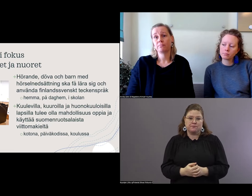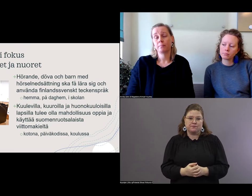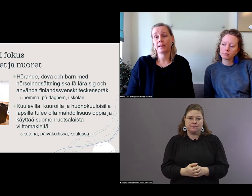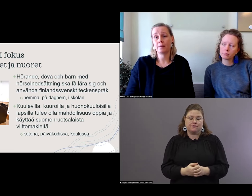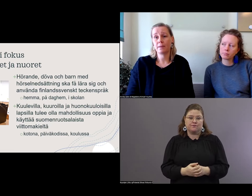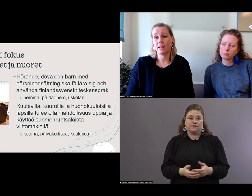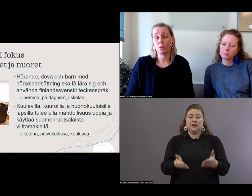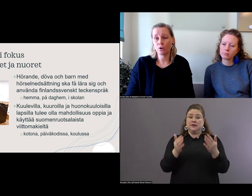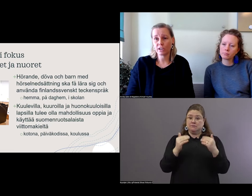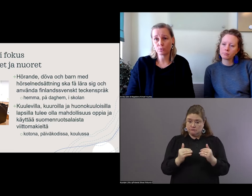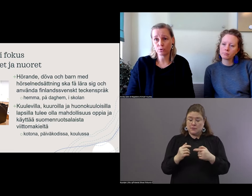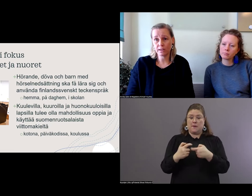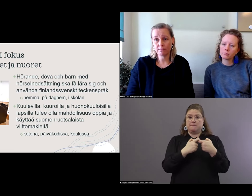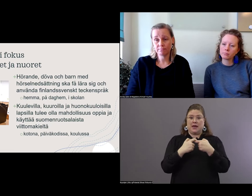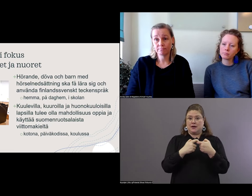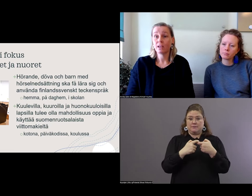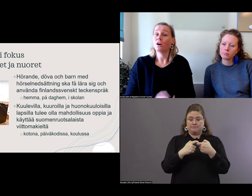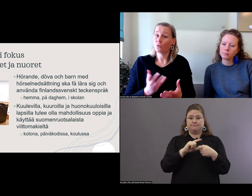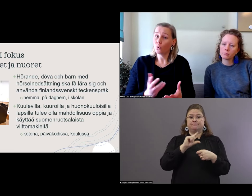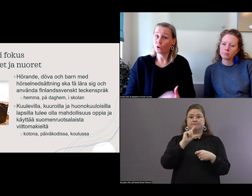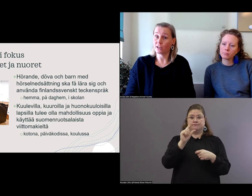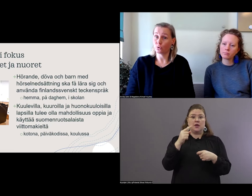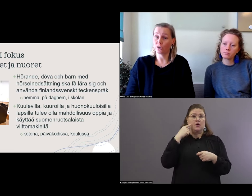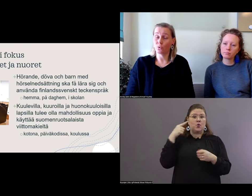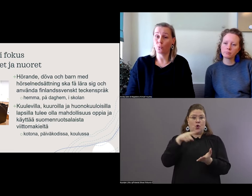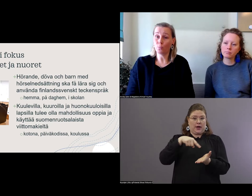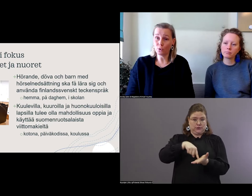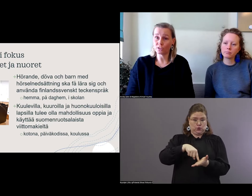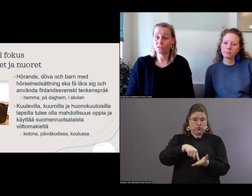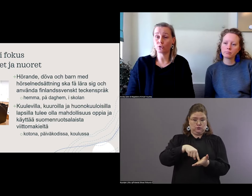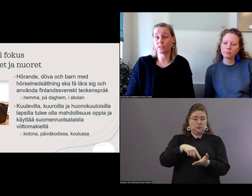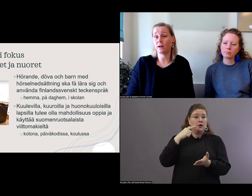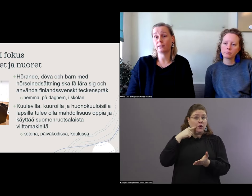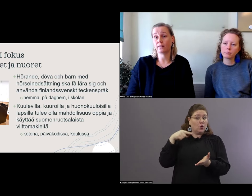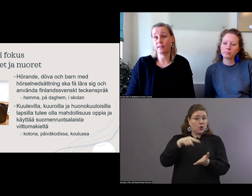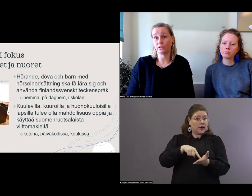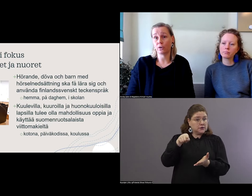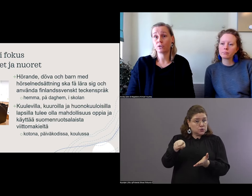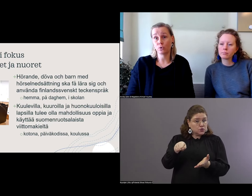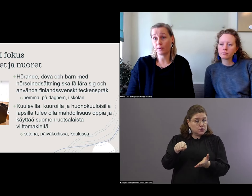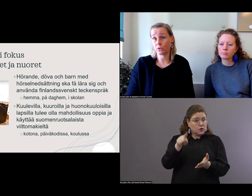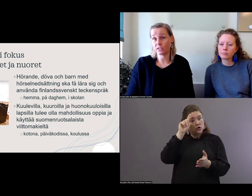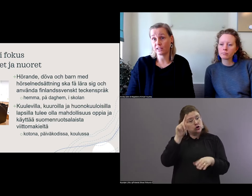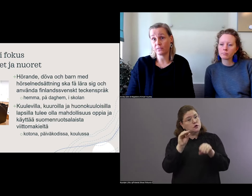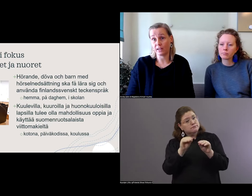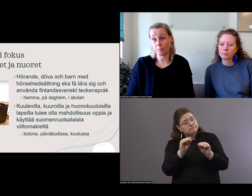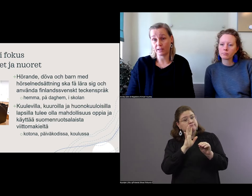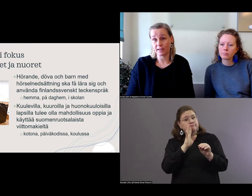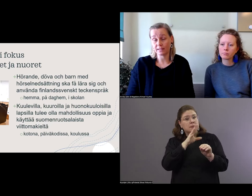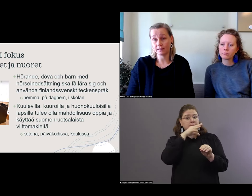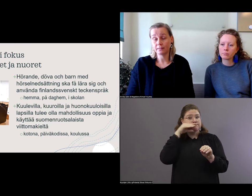Seuraavaksi perhe menee kuulokeskukseen. Kuulokeskuksen kuuluu myös osata antaa tietoa